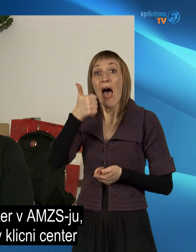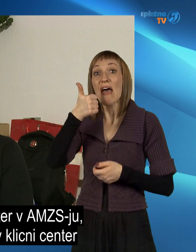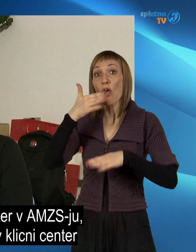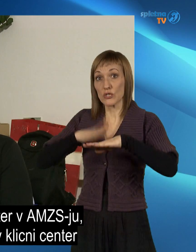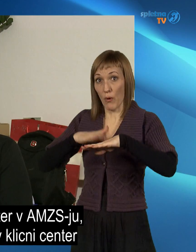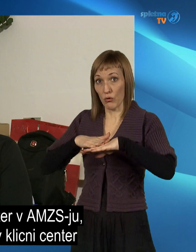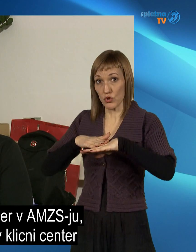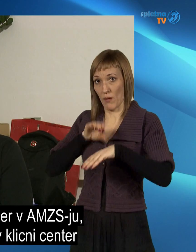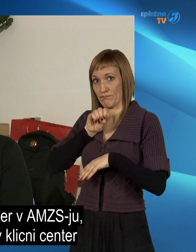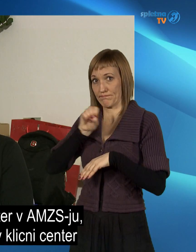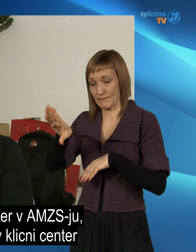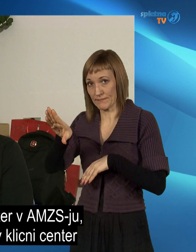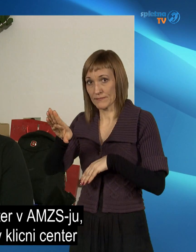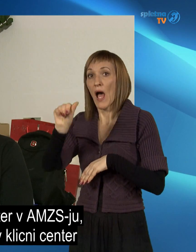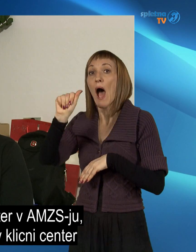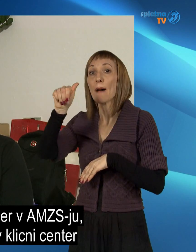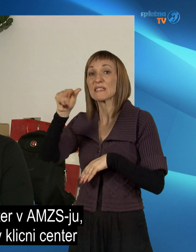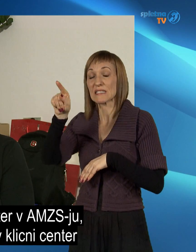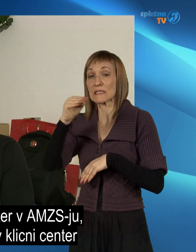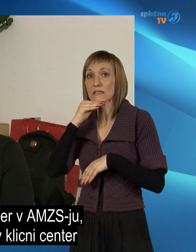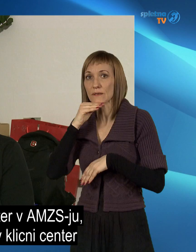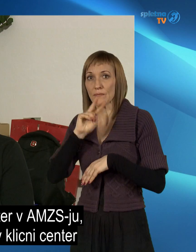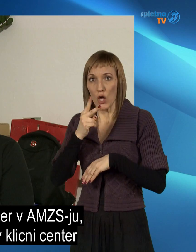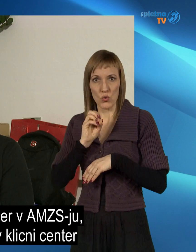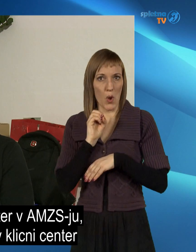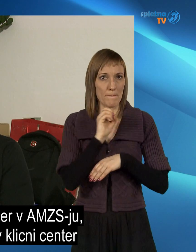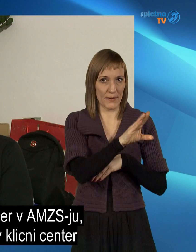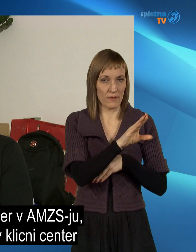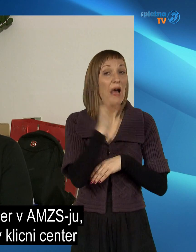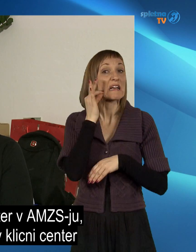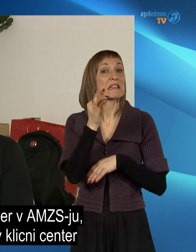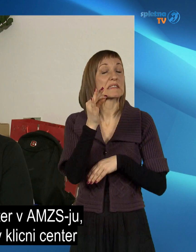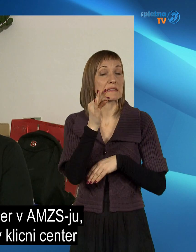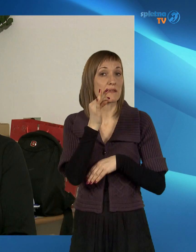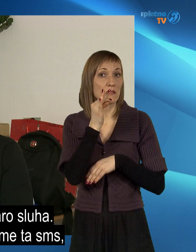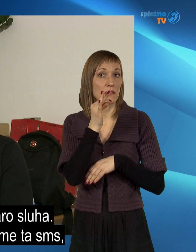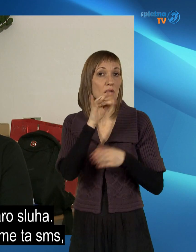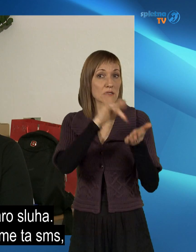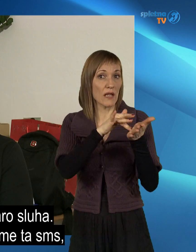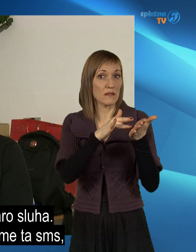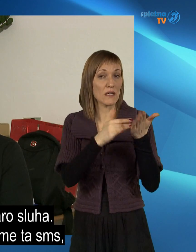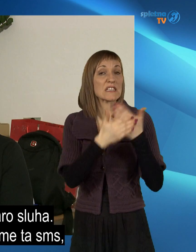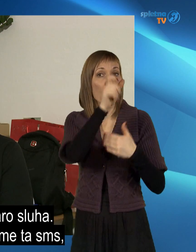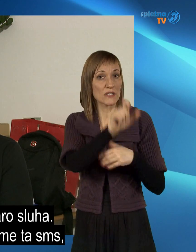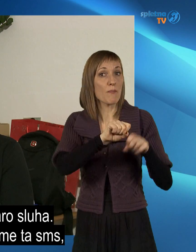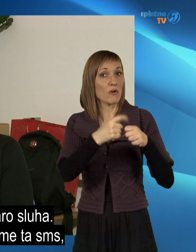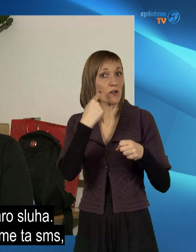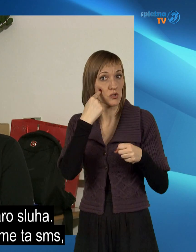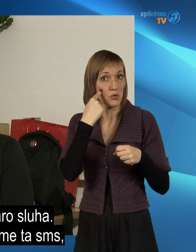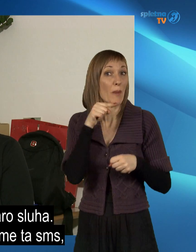Enega prejme operater v AMZS-ju, drugi SMS pa pride v klicni center za osebe z okvaro